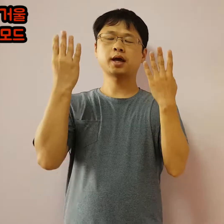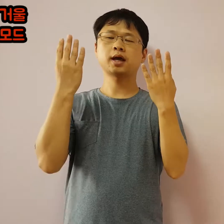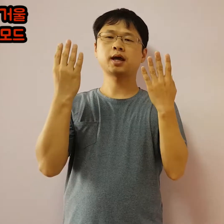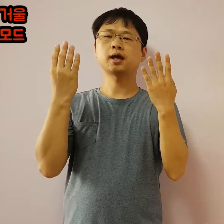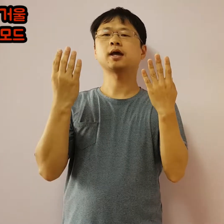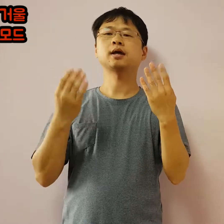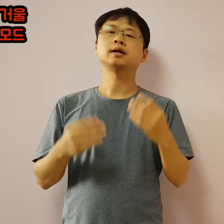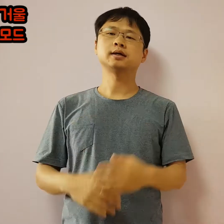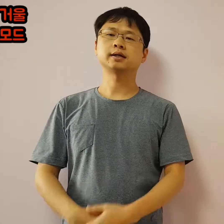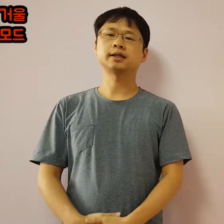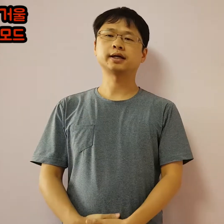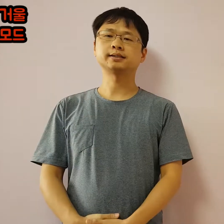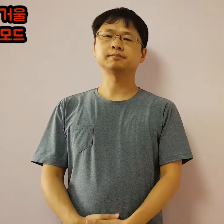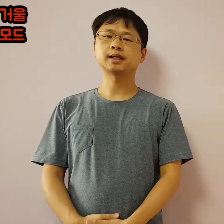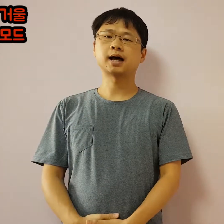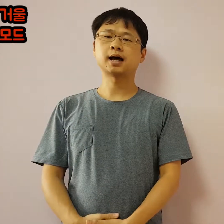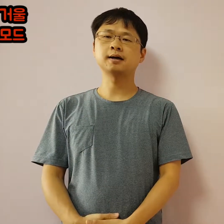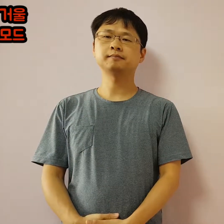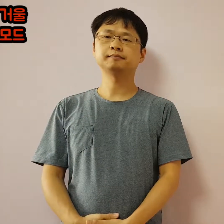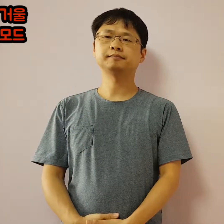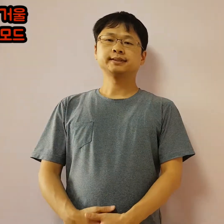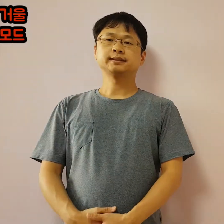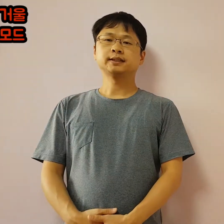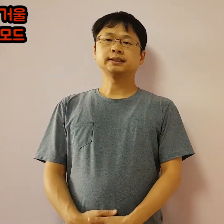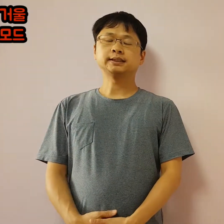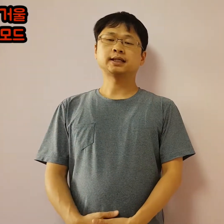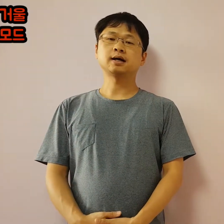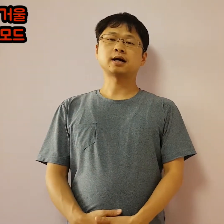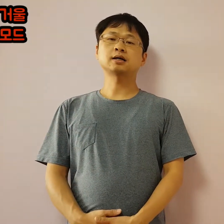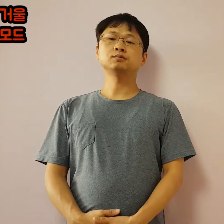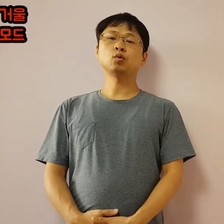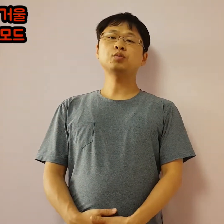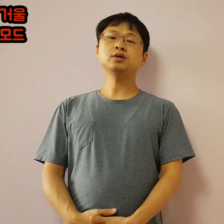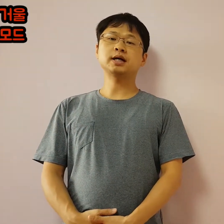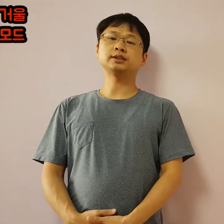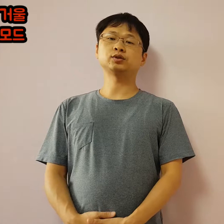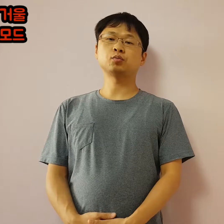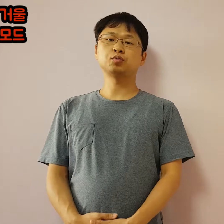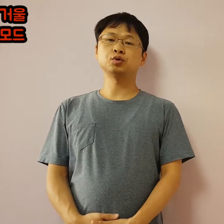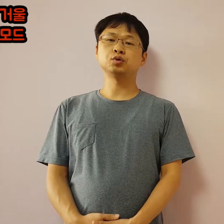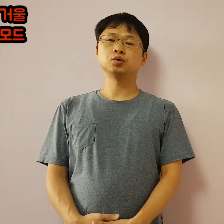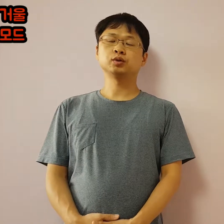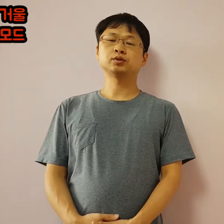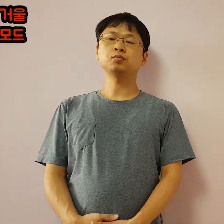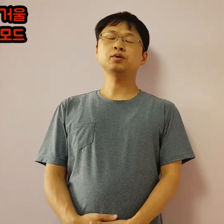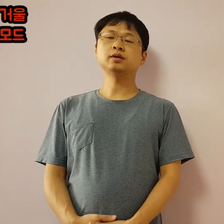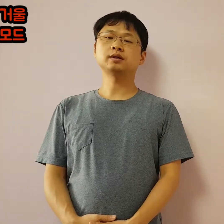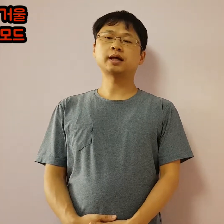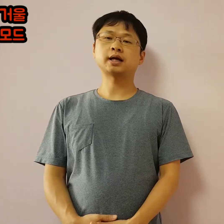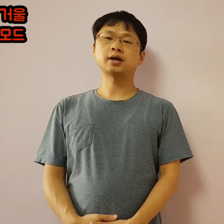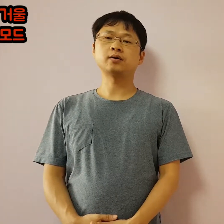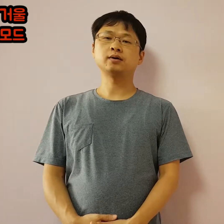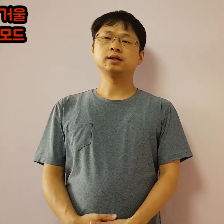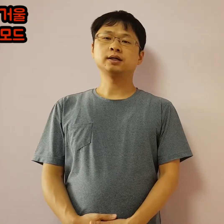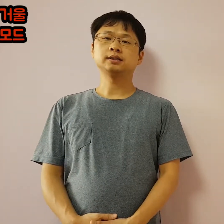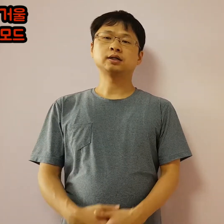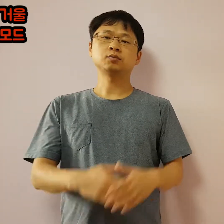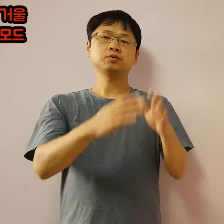학예회. 이렇게 되겠습니다. 자, 다음 가끔 소풍을 가죠. 소풍은 어떻게 할까요? 자, 소풍은